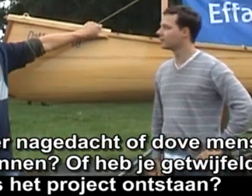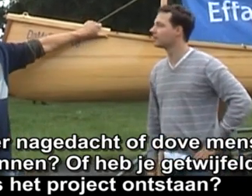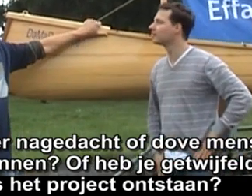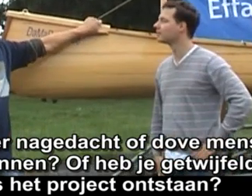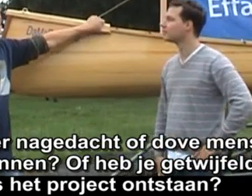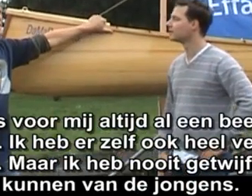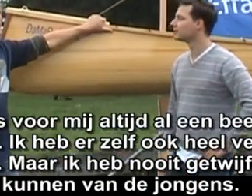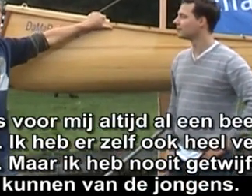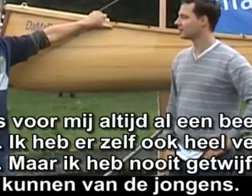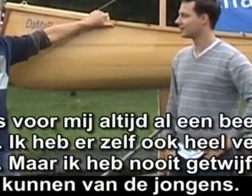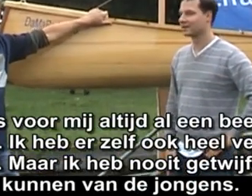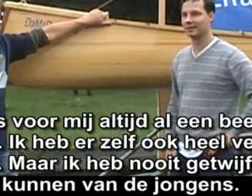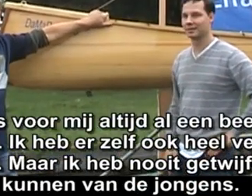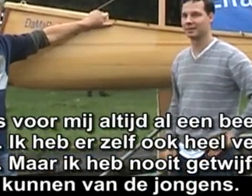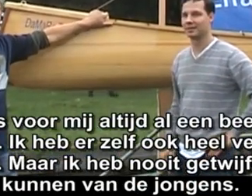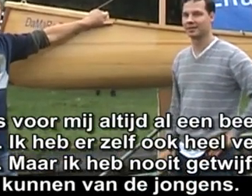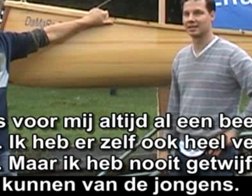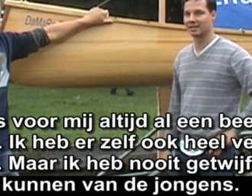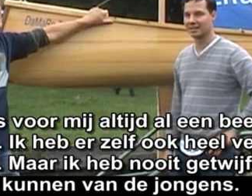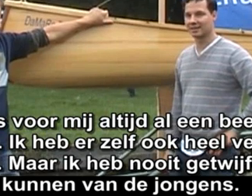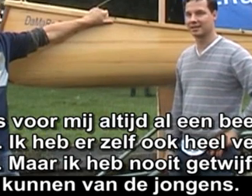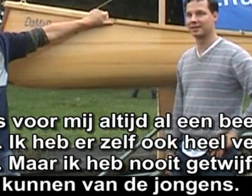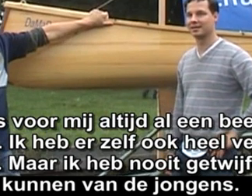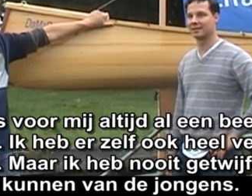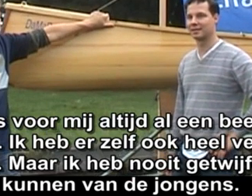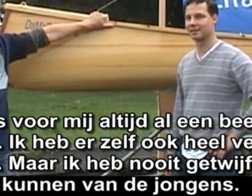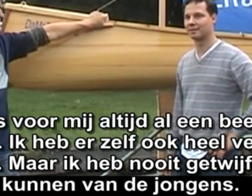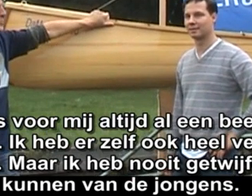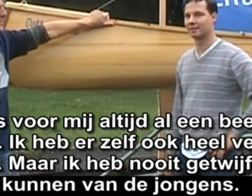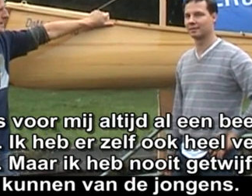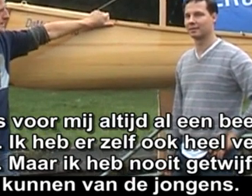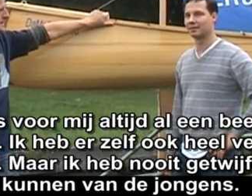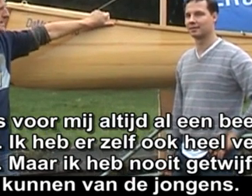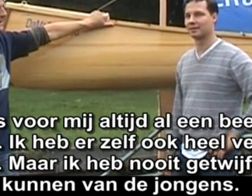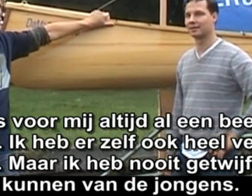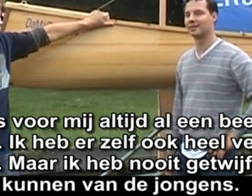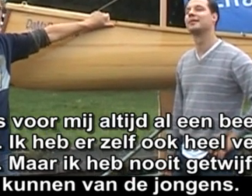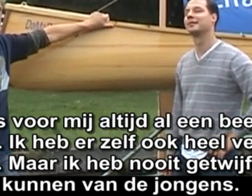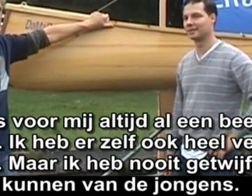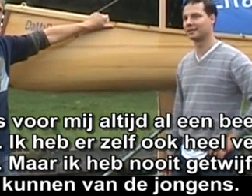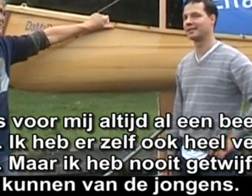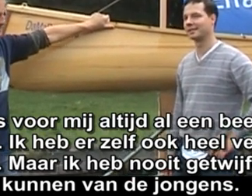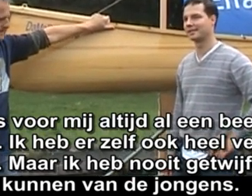maken? Nou, het was van mij altijd al een beetje een droom. En wat ik ook laatst ook zei, want het